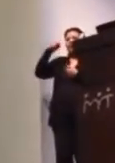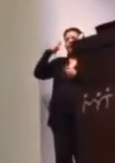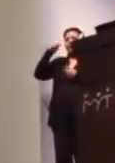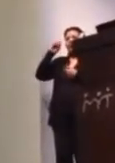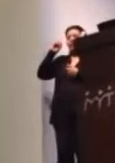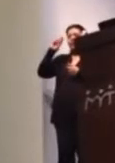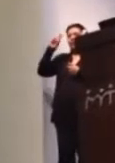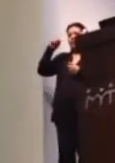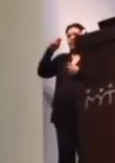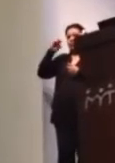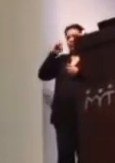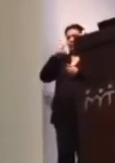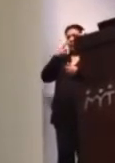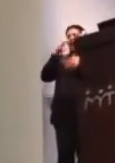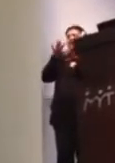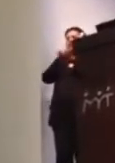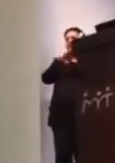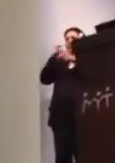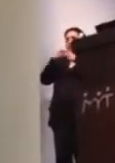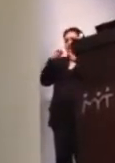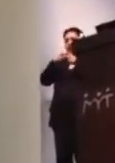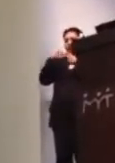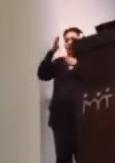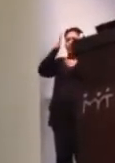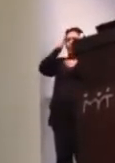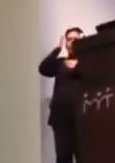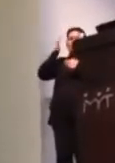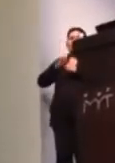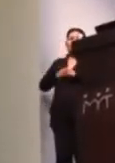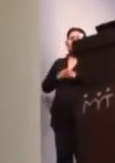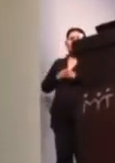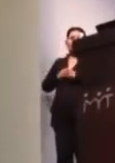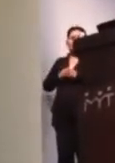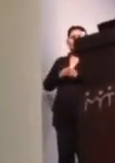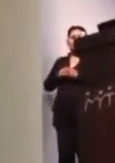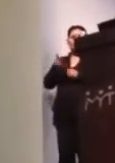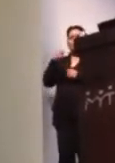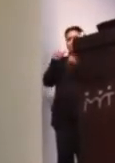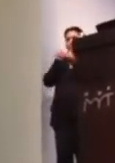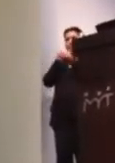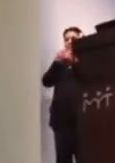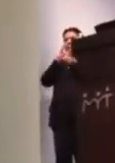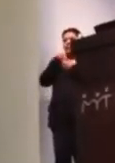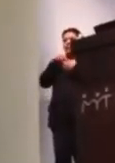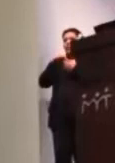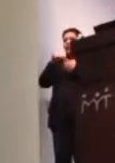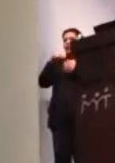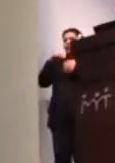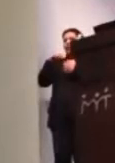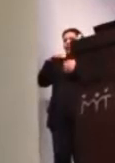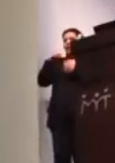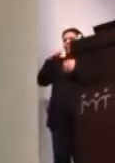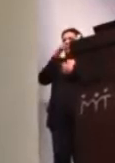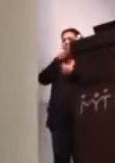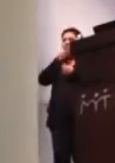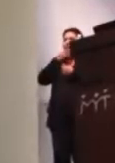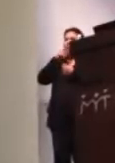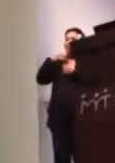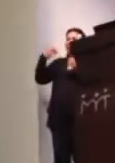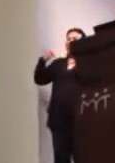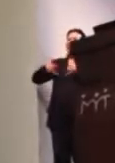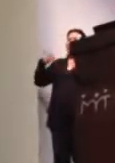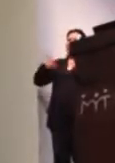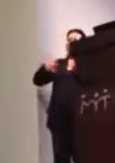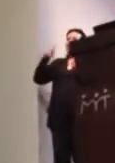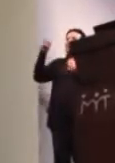en el DSM-4. Estos son patrones de conducta que tienen los niños, por ejemplo, a desafiar a las autoridades, al papá, a la mamá, a